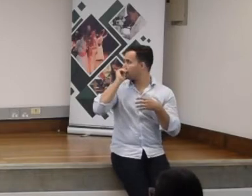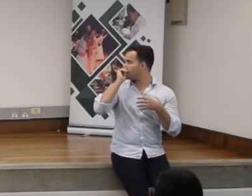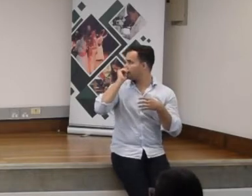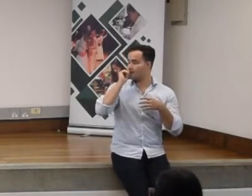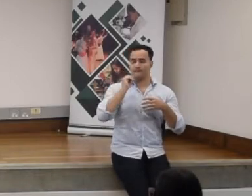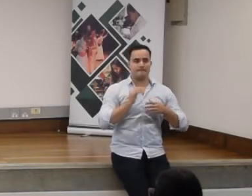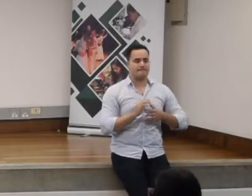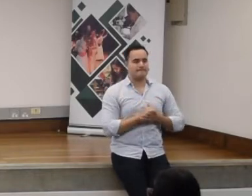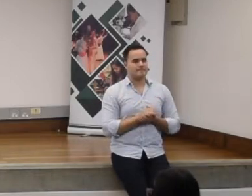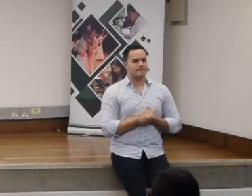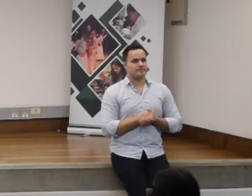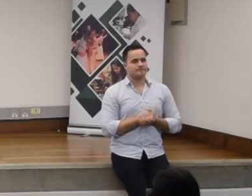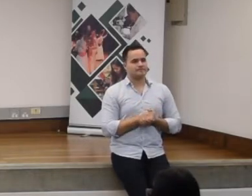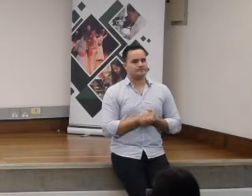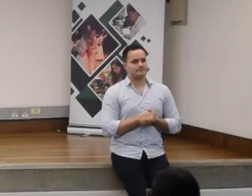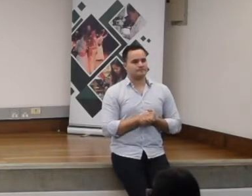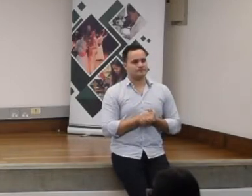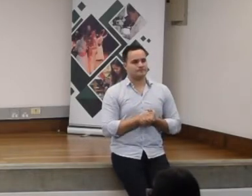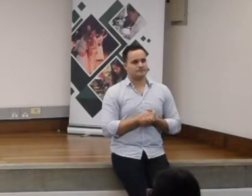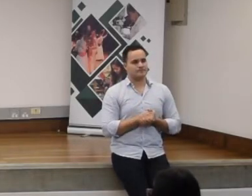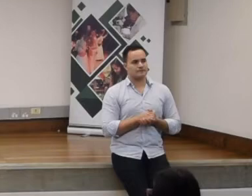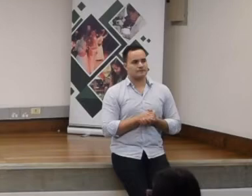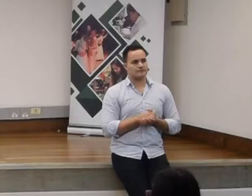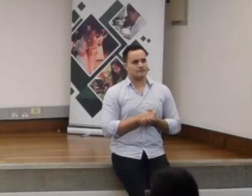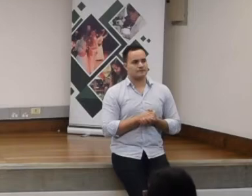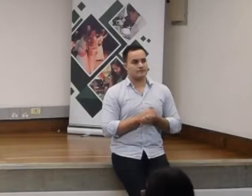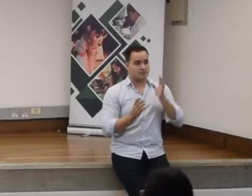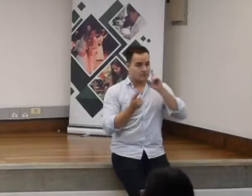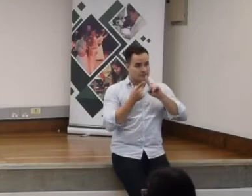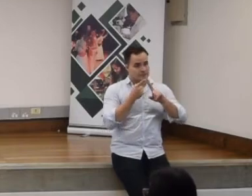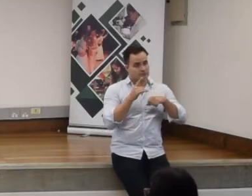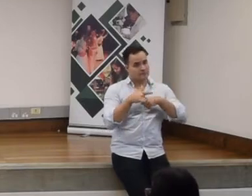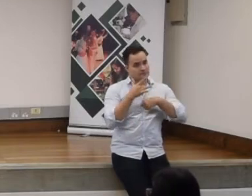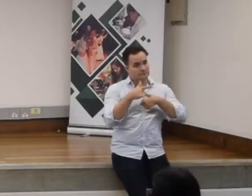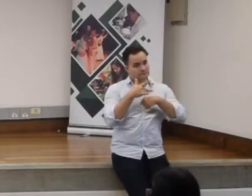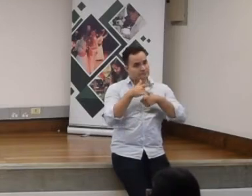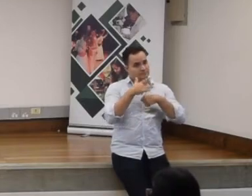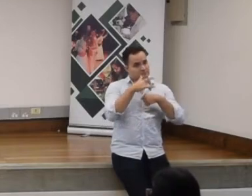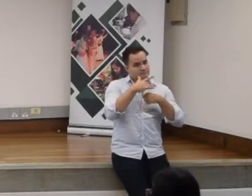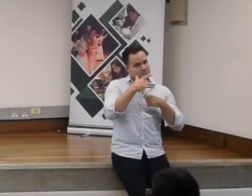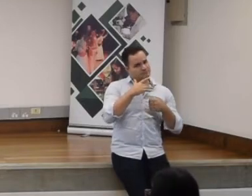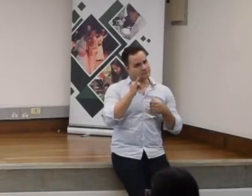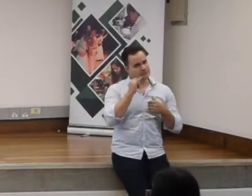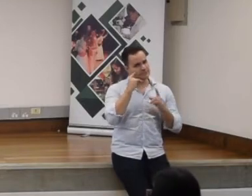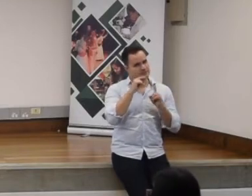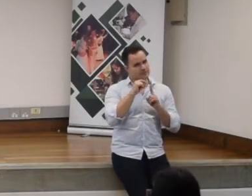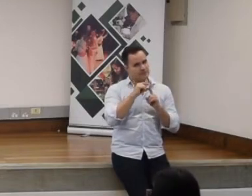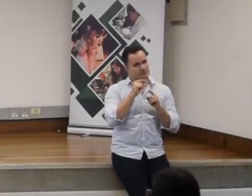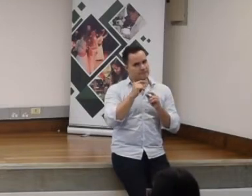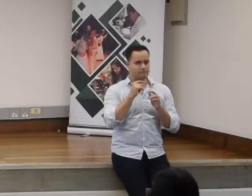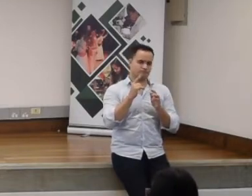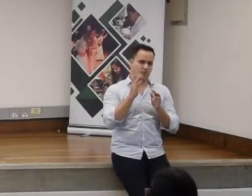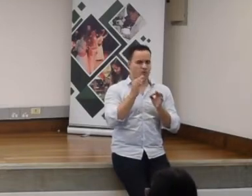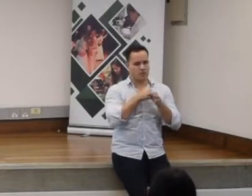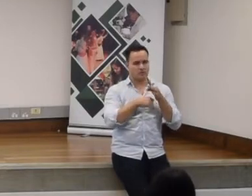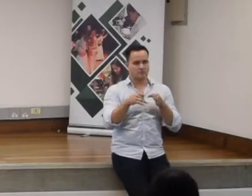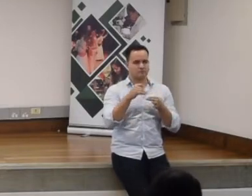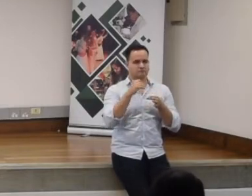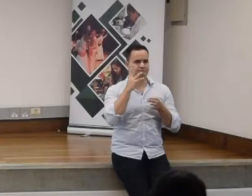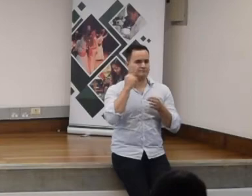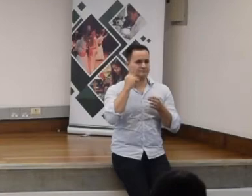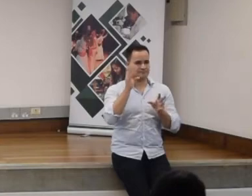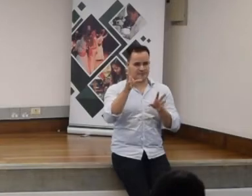donde el estímulo, ¿sí?, o más bien un entorno, una experiencia